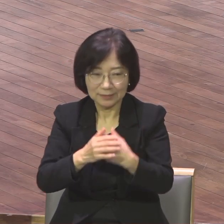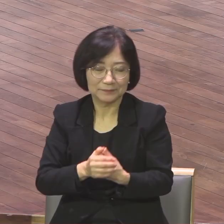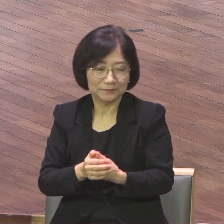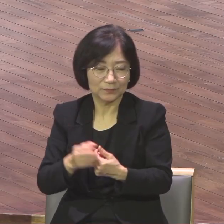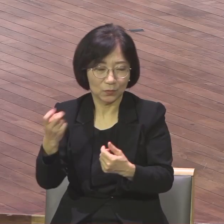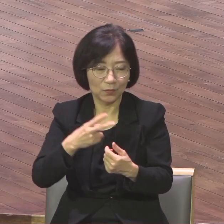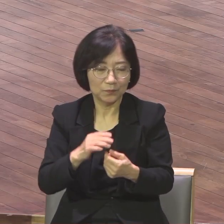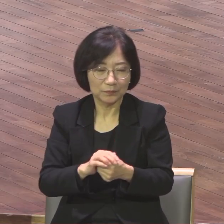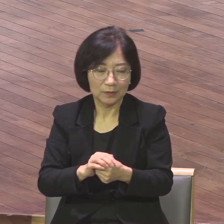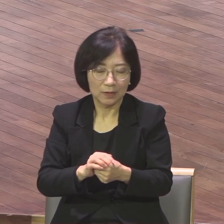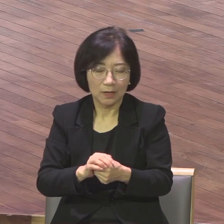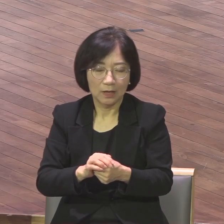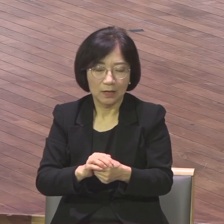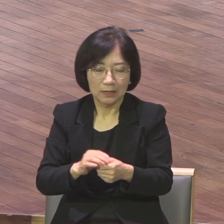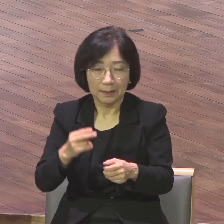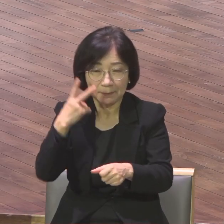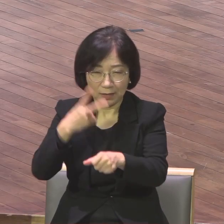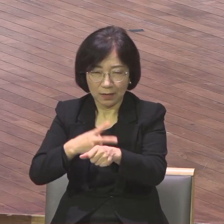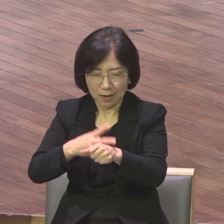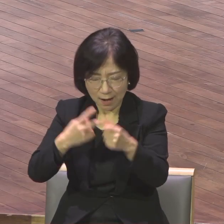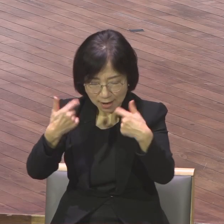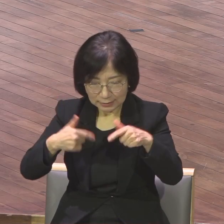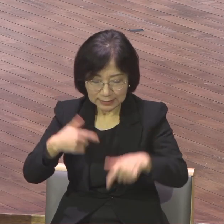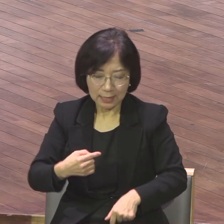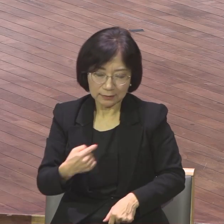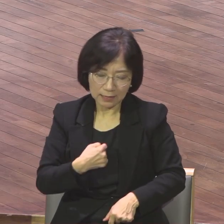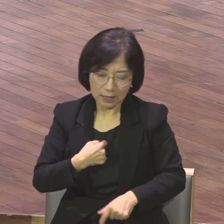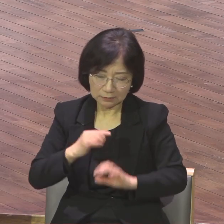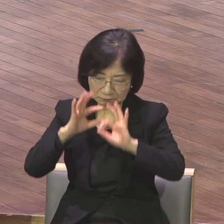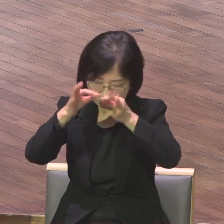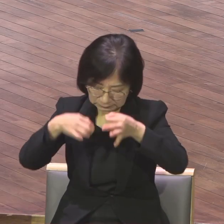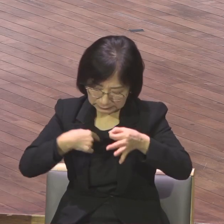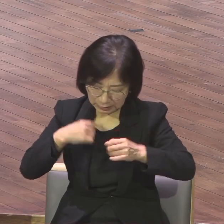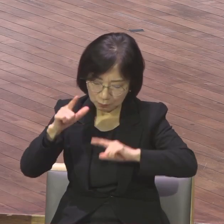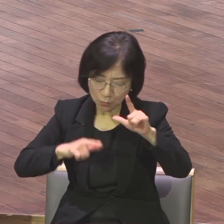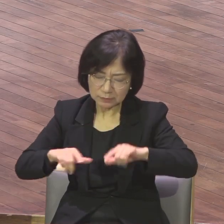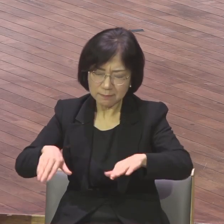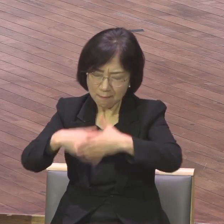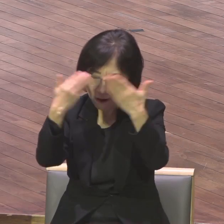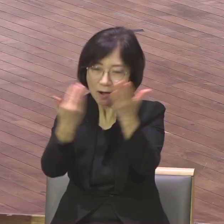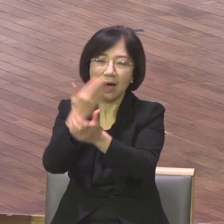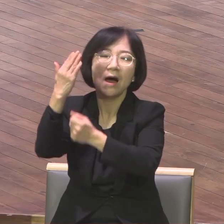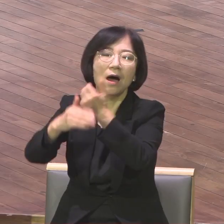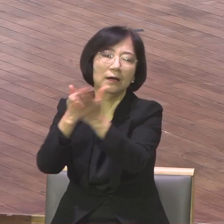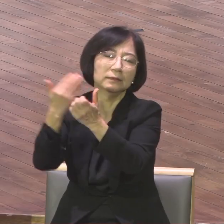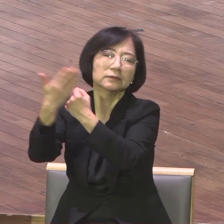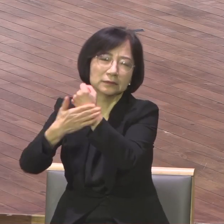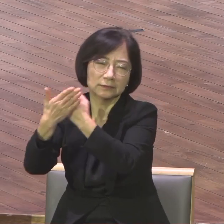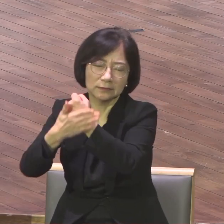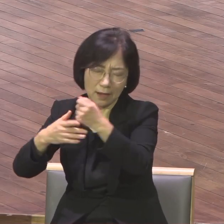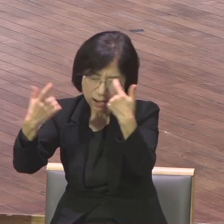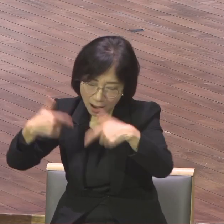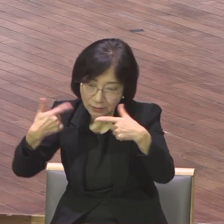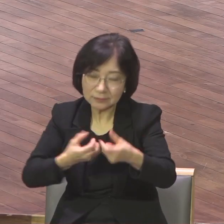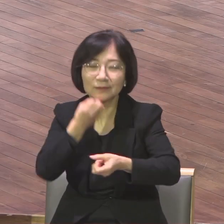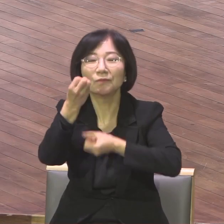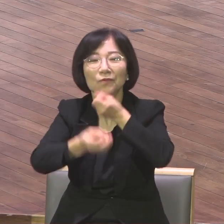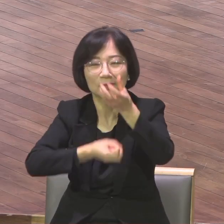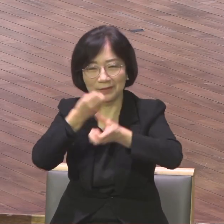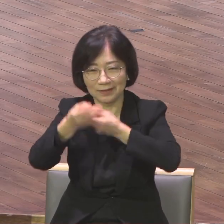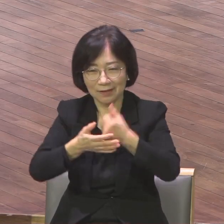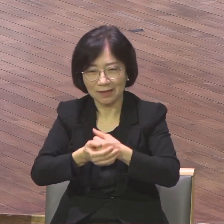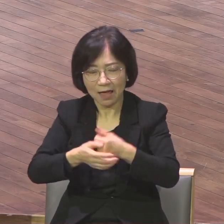모든 것이 하나님의 전적인 은혜였다. 은혜를 그렇게 모든